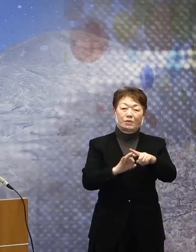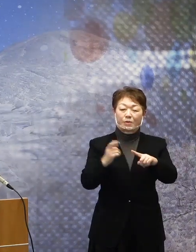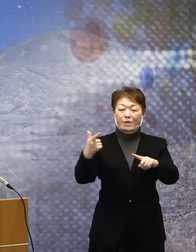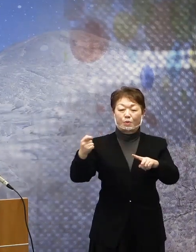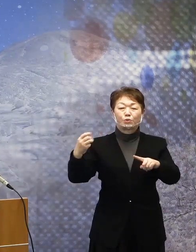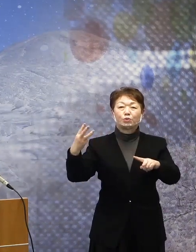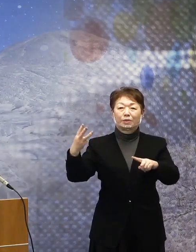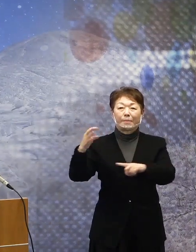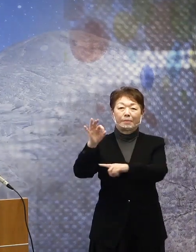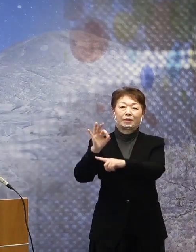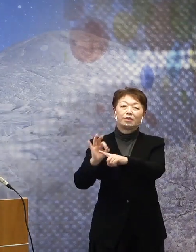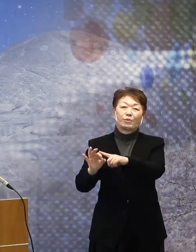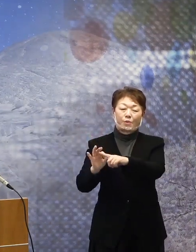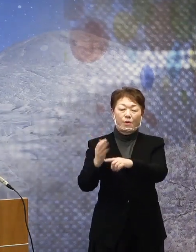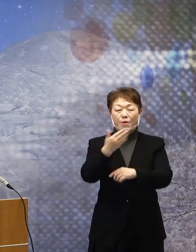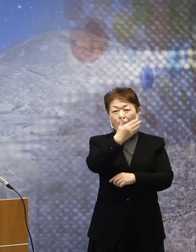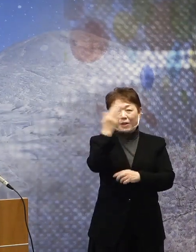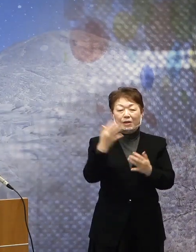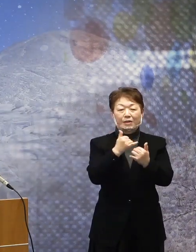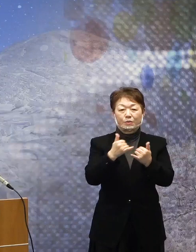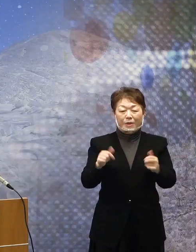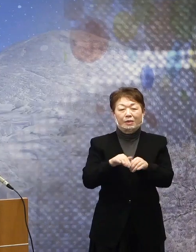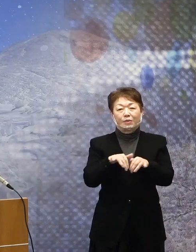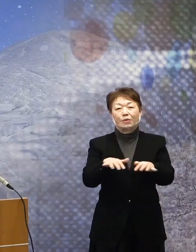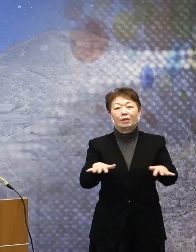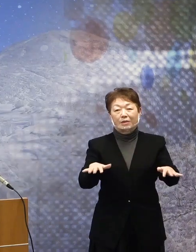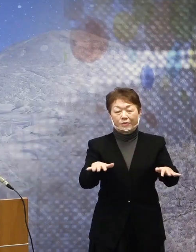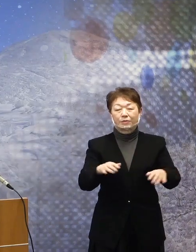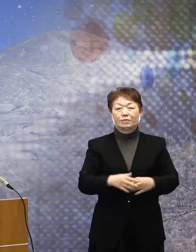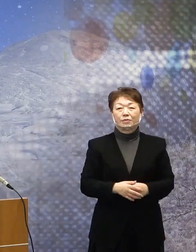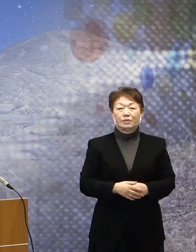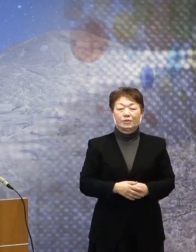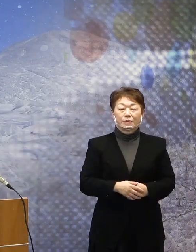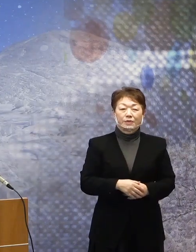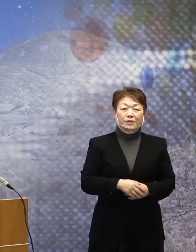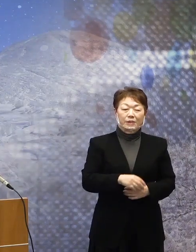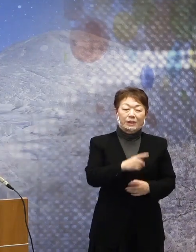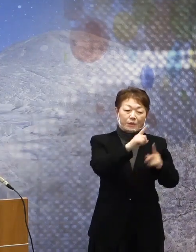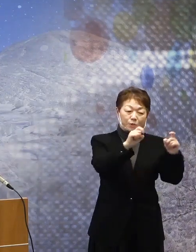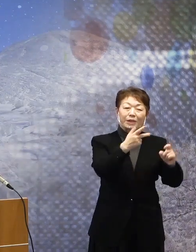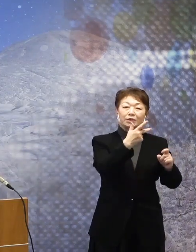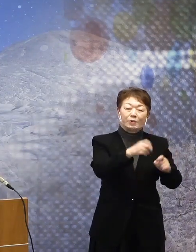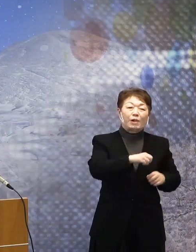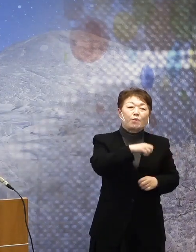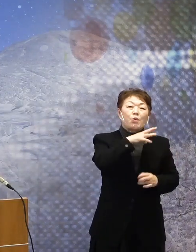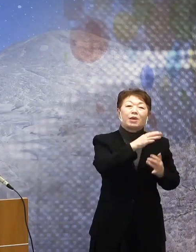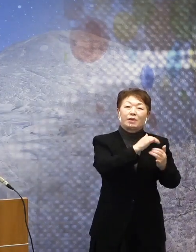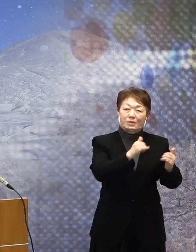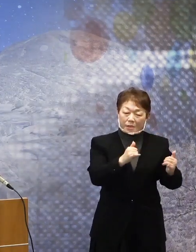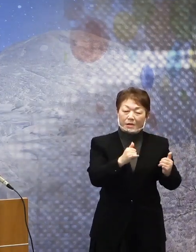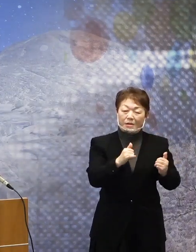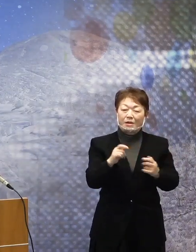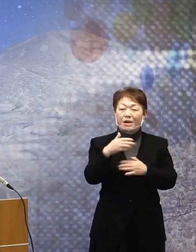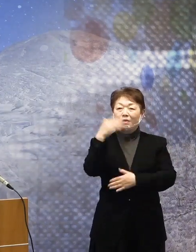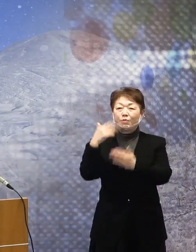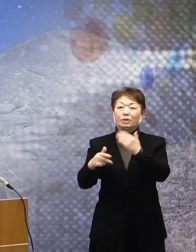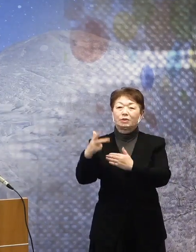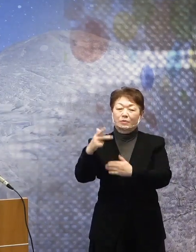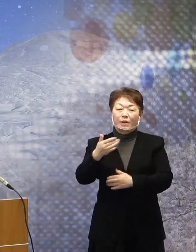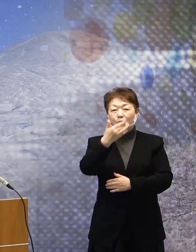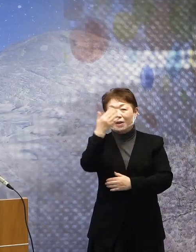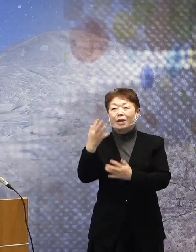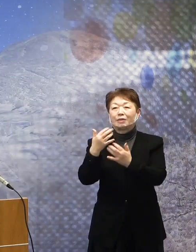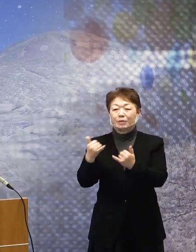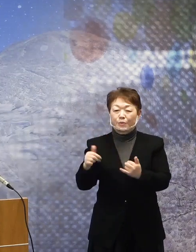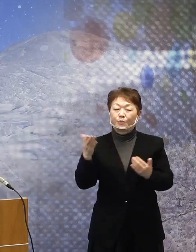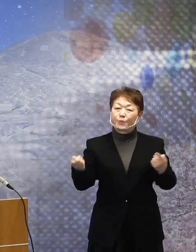63% ということで、いわゆる若い階層に広がっている。弘前市は高齢の世代に広がっていってるけど、青森は若い世代に広がっているということで、